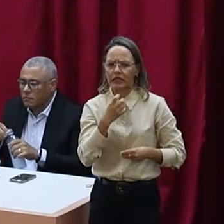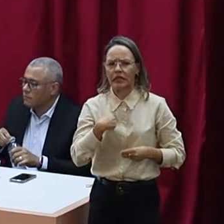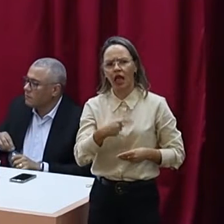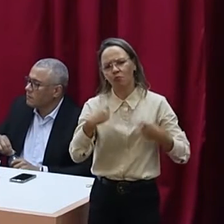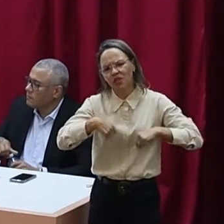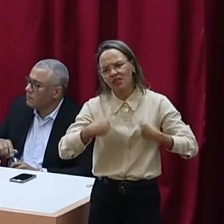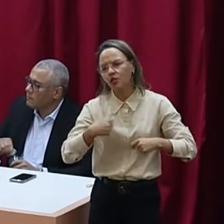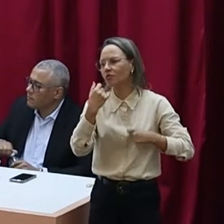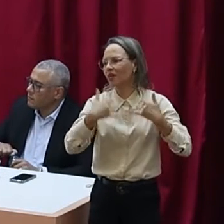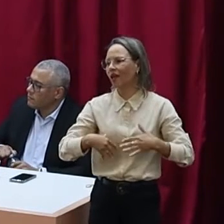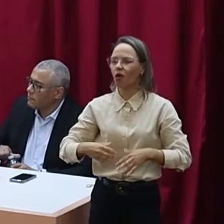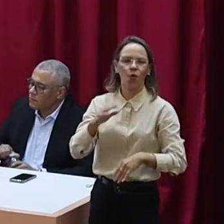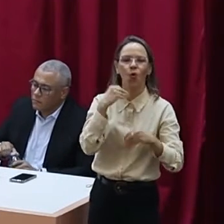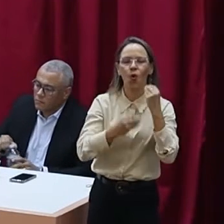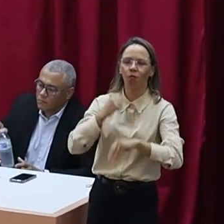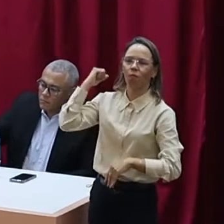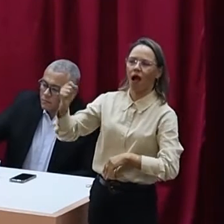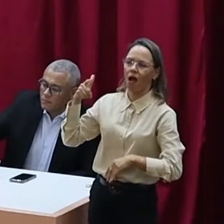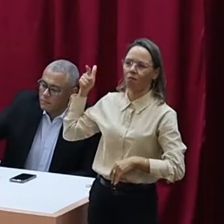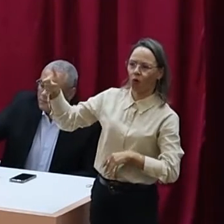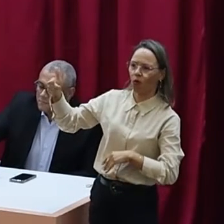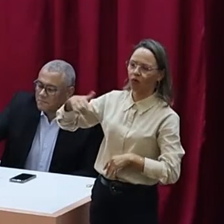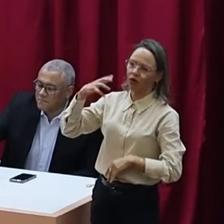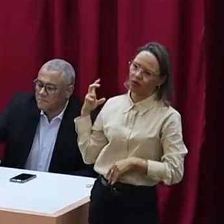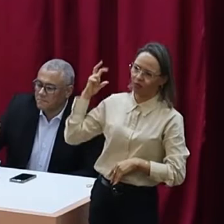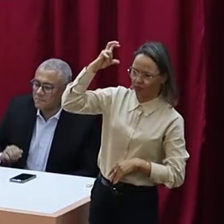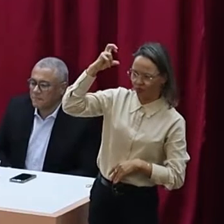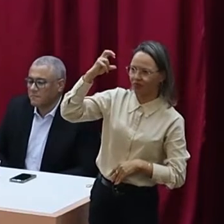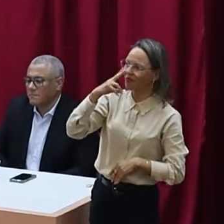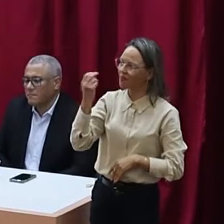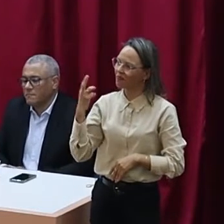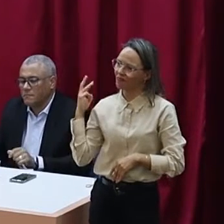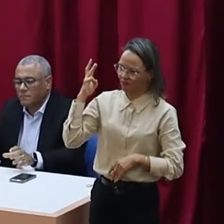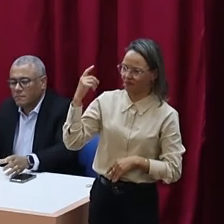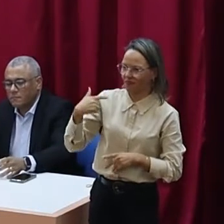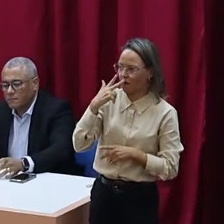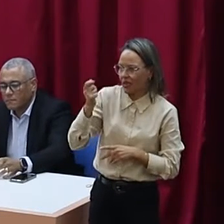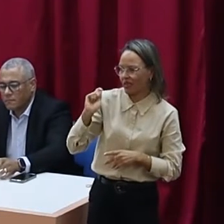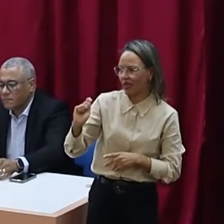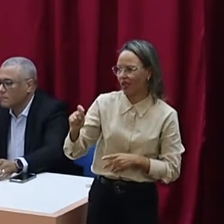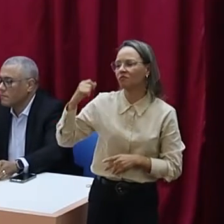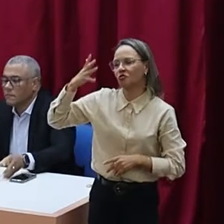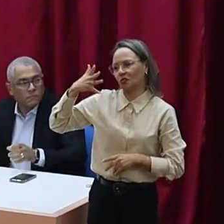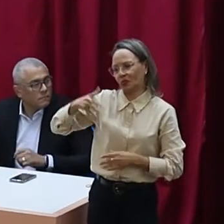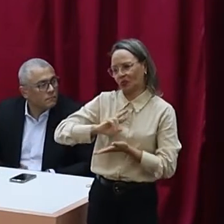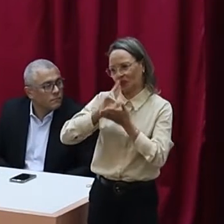da Marielle, né? Então, assim, é interessante como ela reaparece aí em vários discursos.